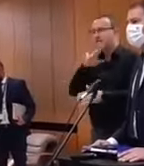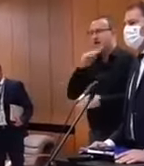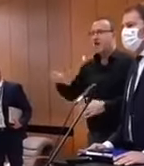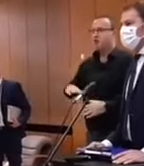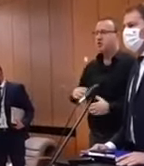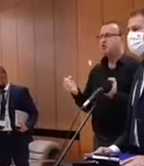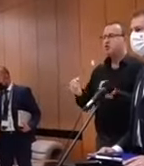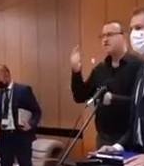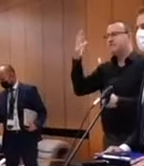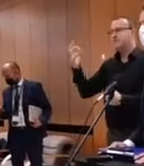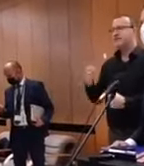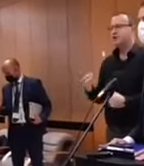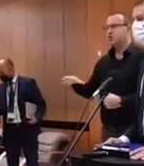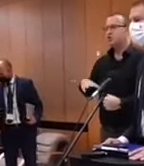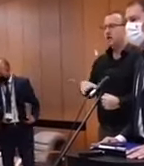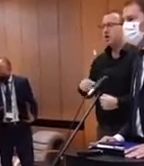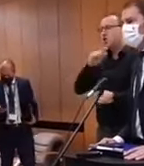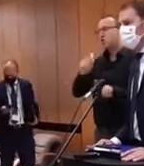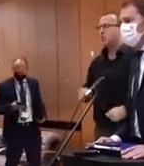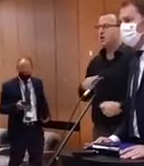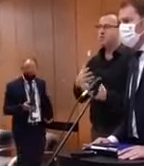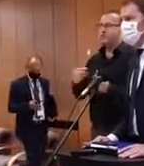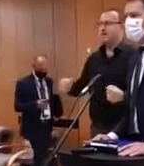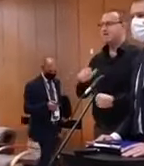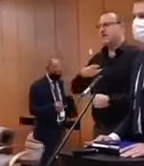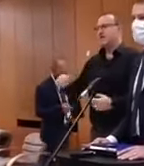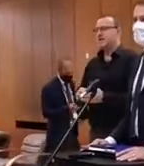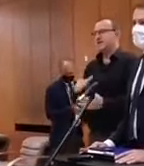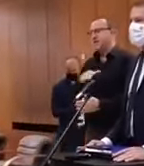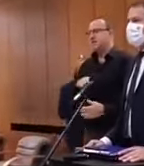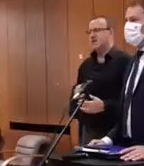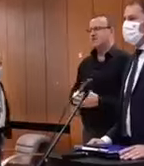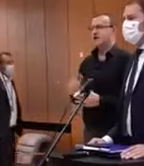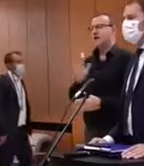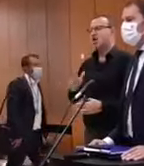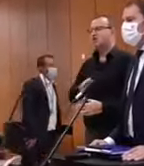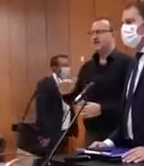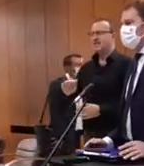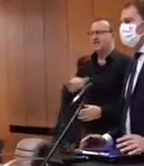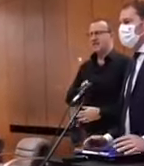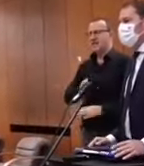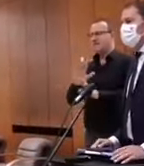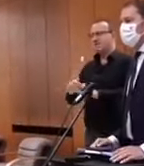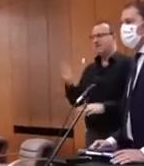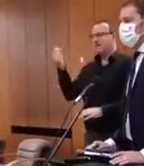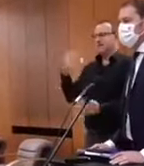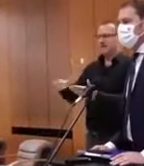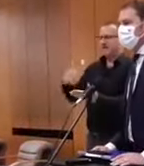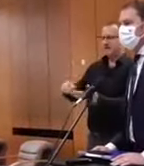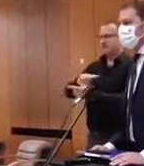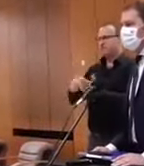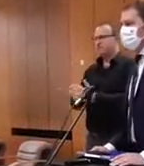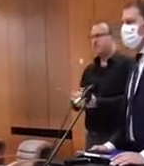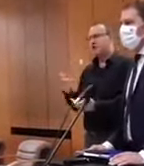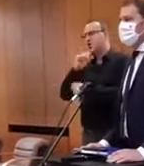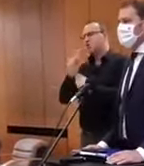štvrtina slovenských žien sa rozhoduje pre bezdetnosť. Dobrovoľne sa rozhodujú, pretože radšej to dieťa nebudú mať. Veľmi veľa z toho sa rozhoduje pre